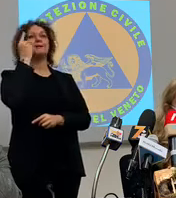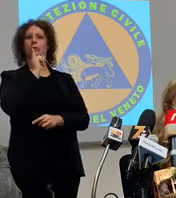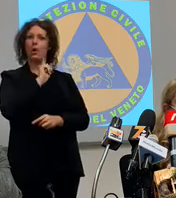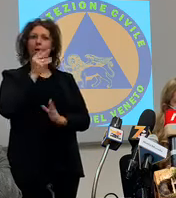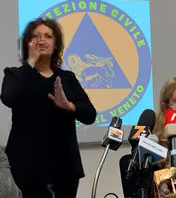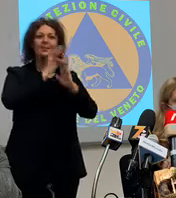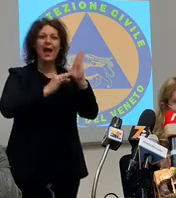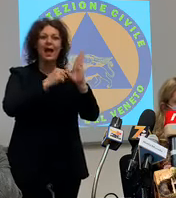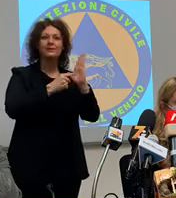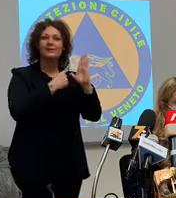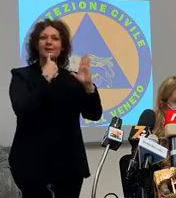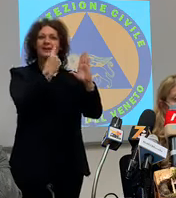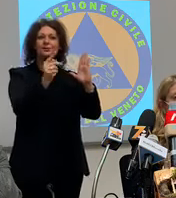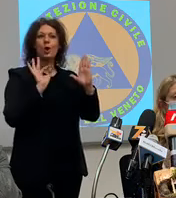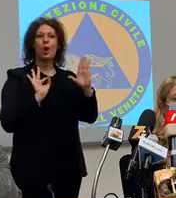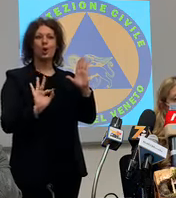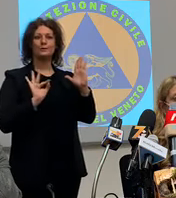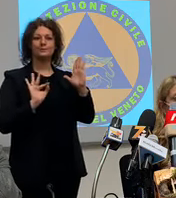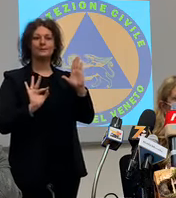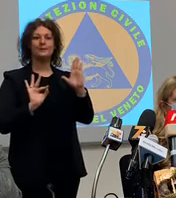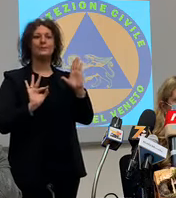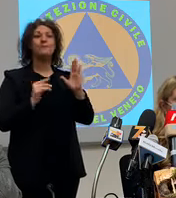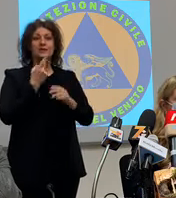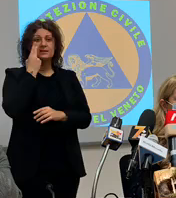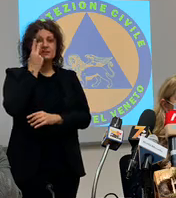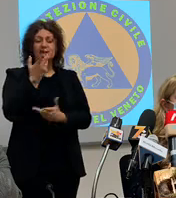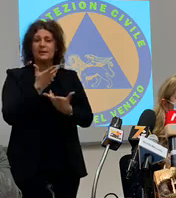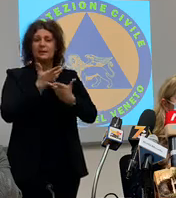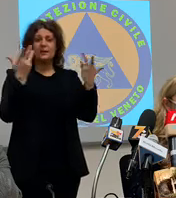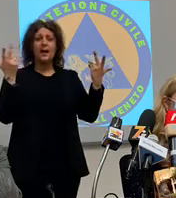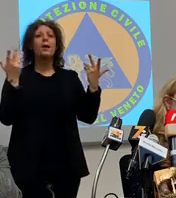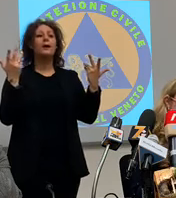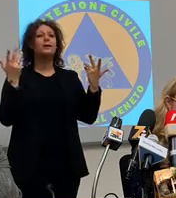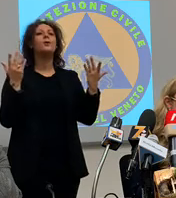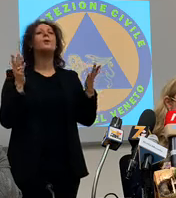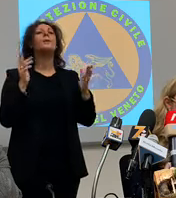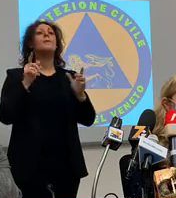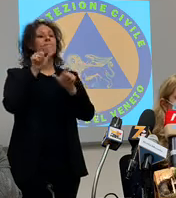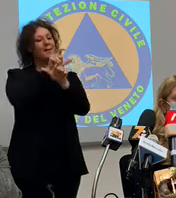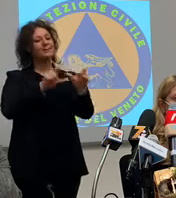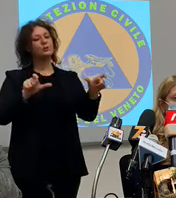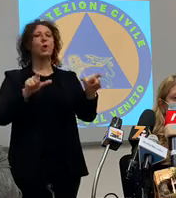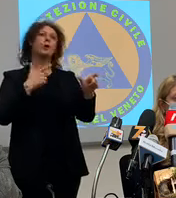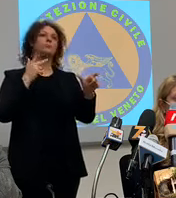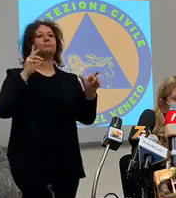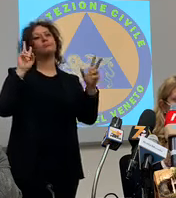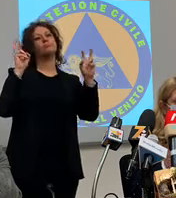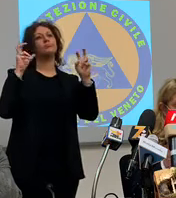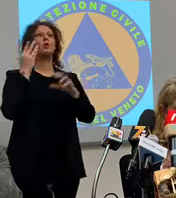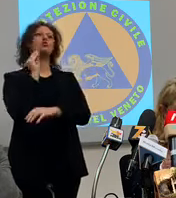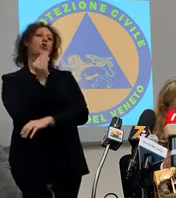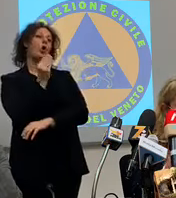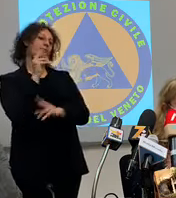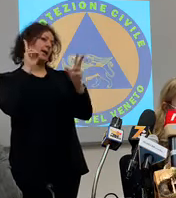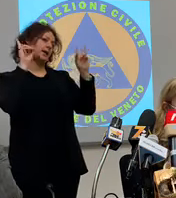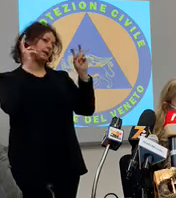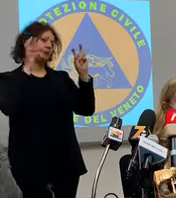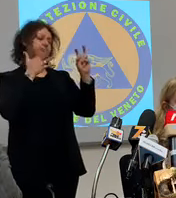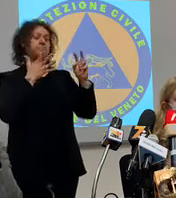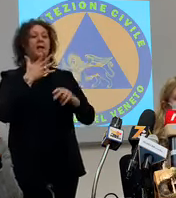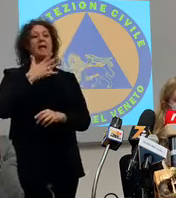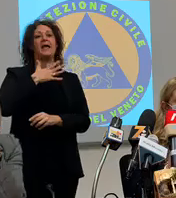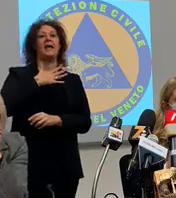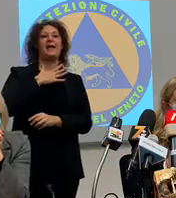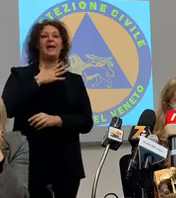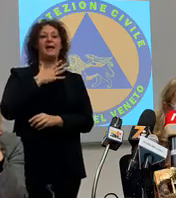dicono che l'andamento è questo si infettano maggiormente i soggetti tra virgolette giovani che vanno nella fascia di età che